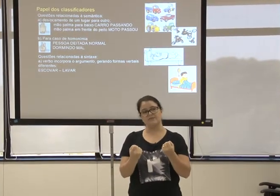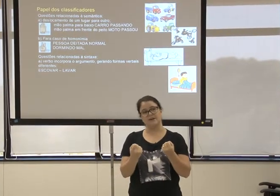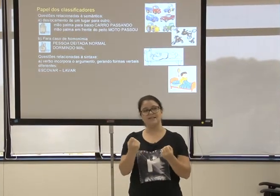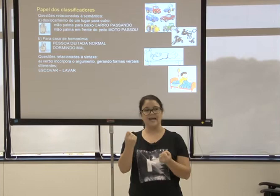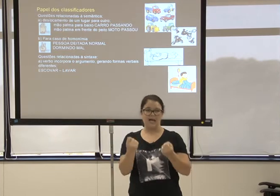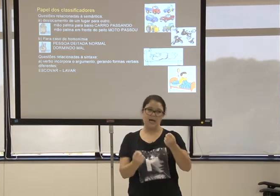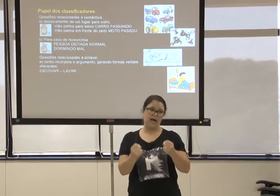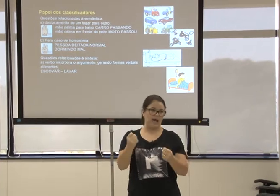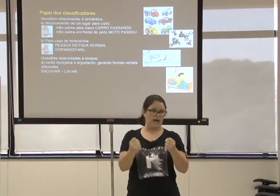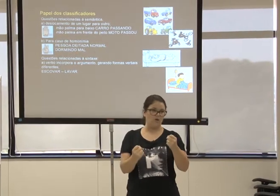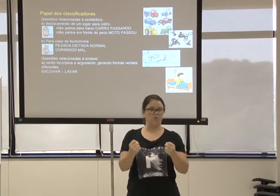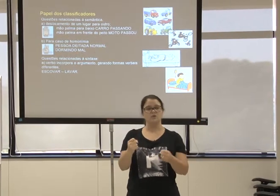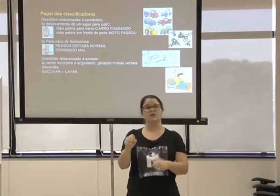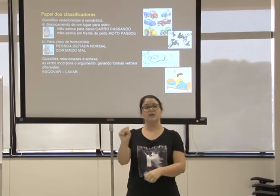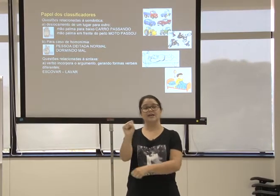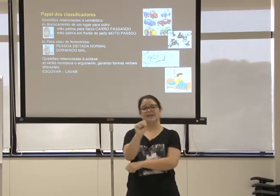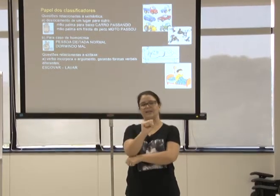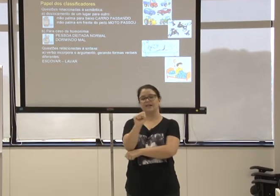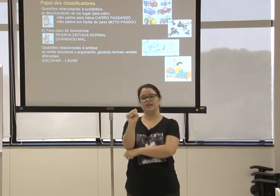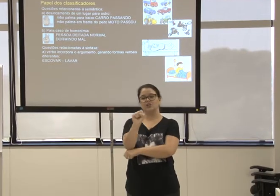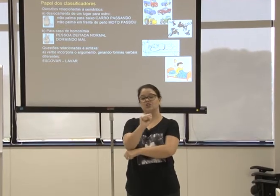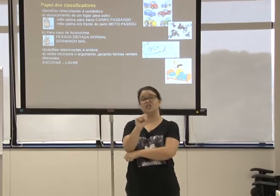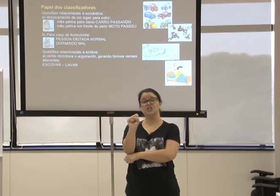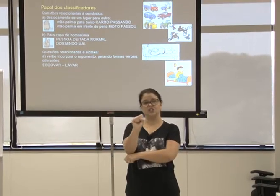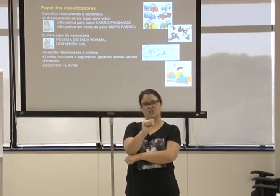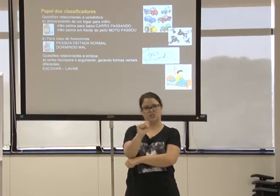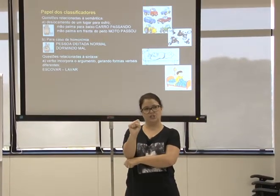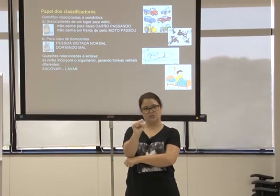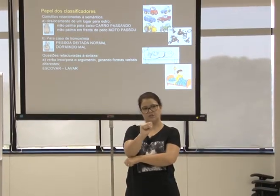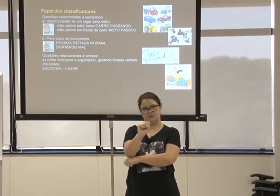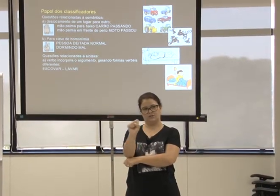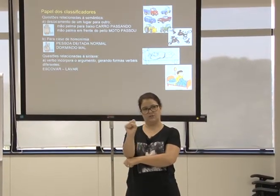faz carro e dirigir.